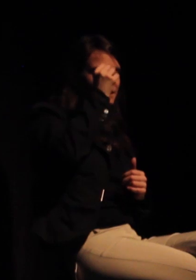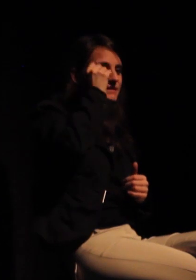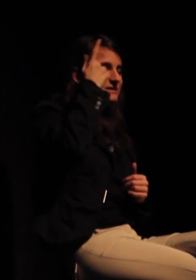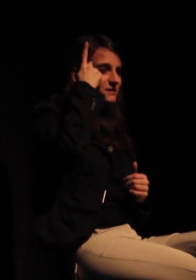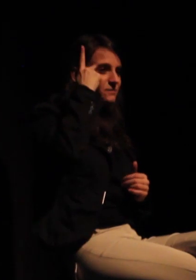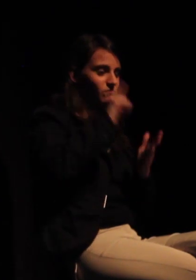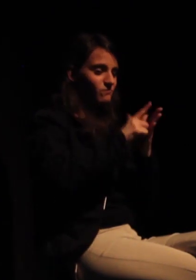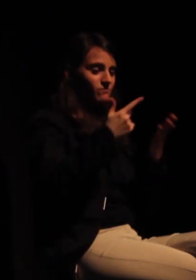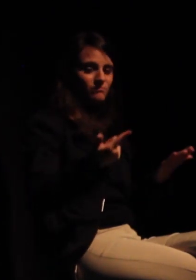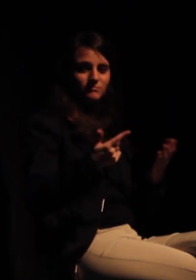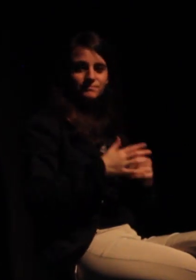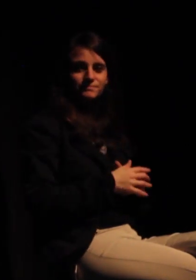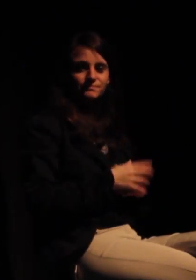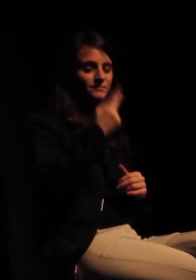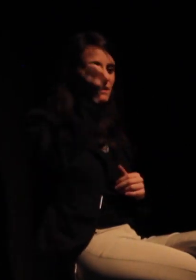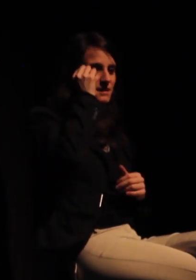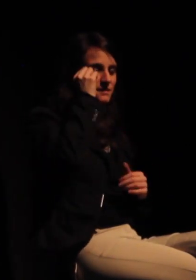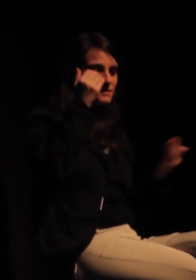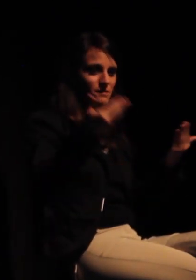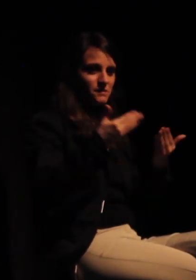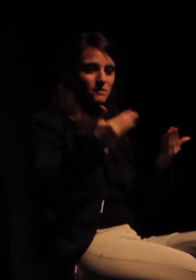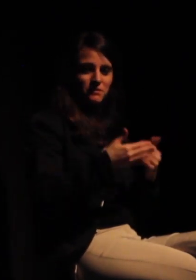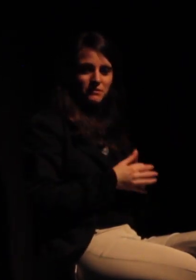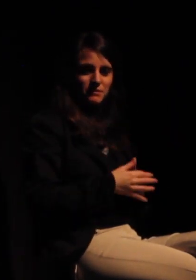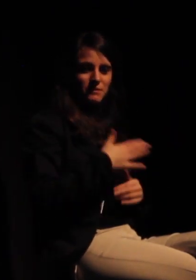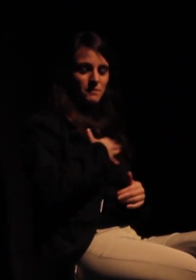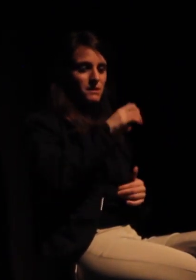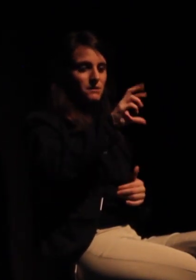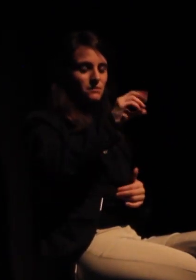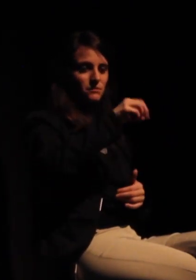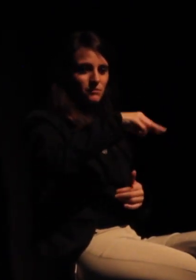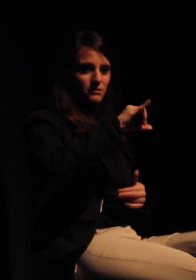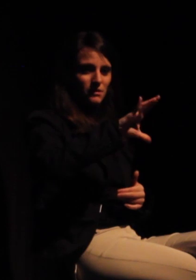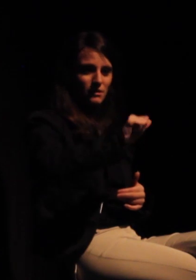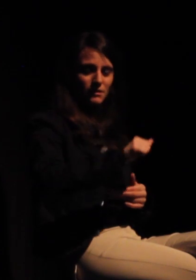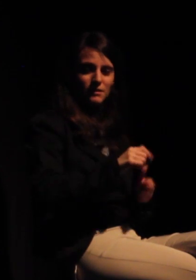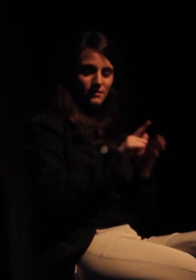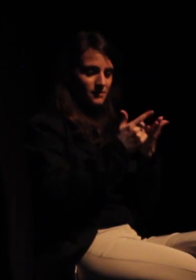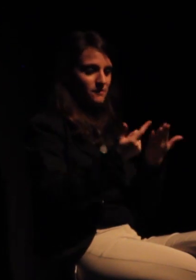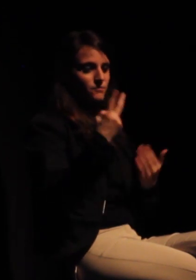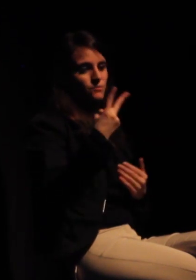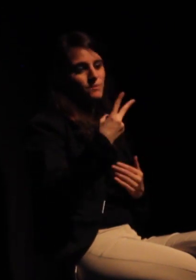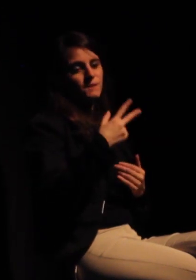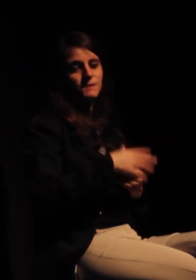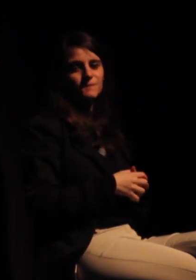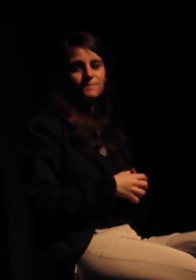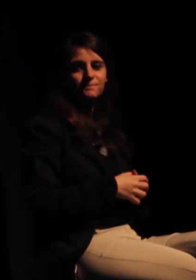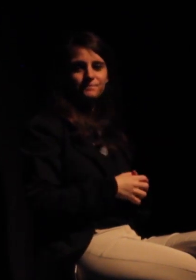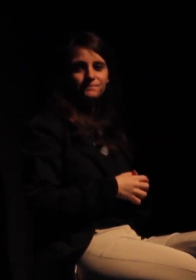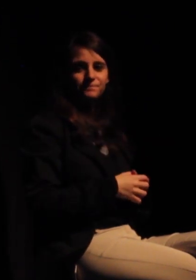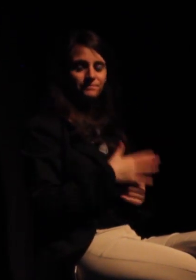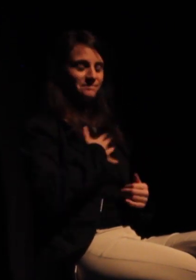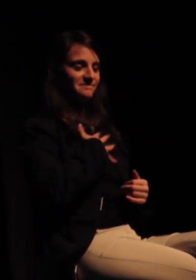Paulo. Sexta-feira agora é a vez da minha crônica, no caderno 2. Isso é um merchandising